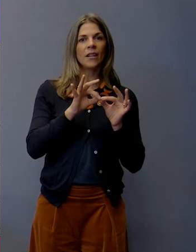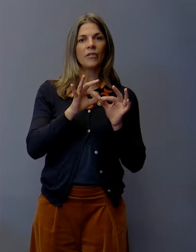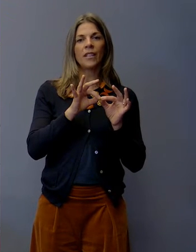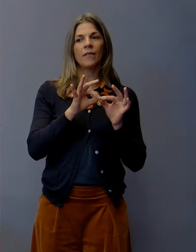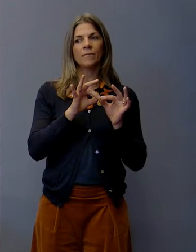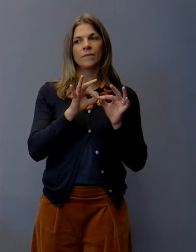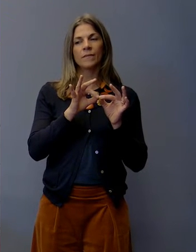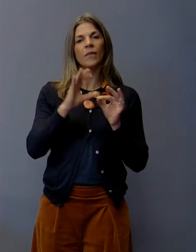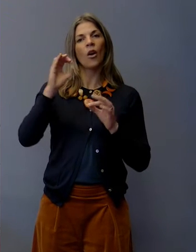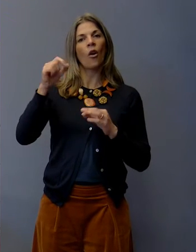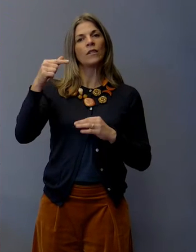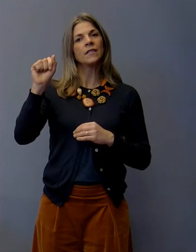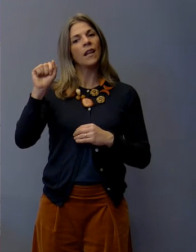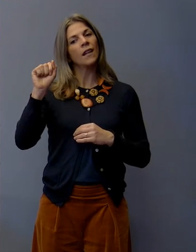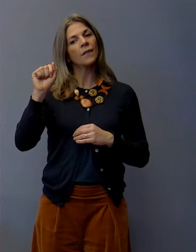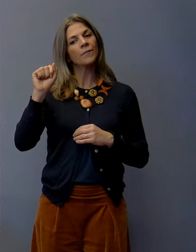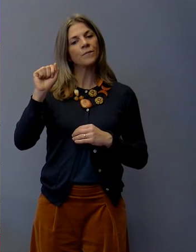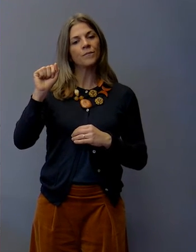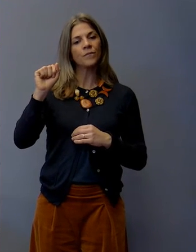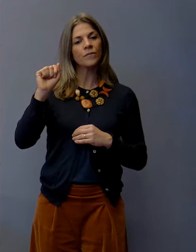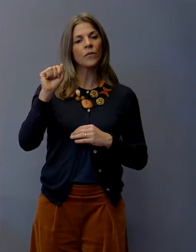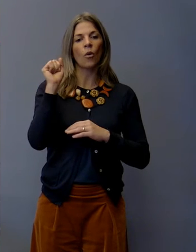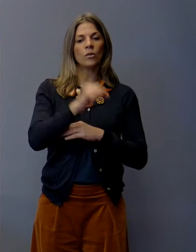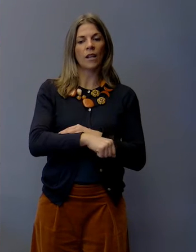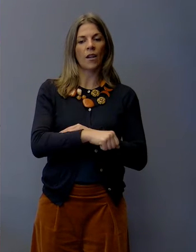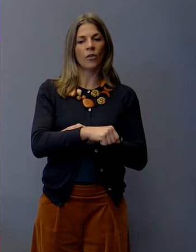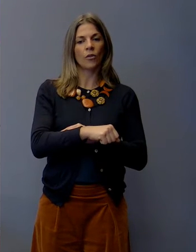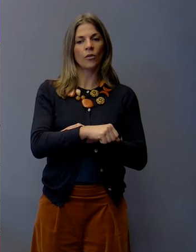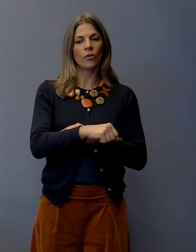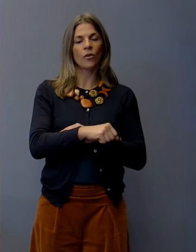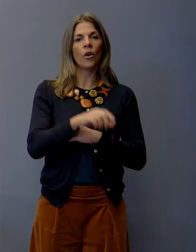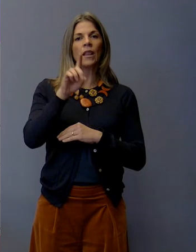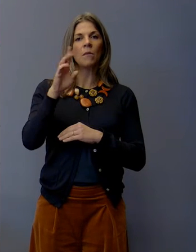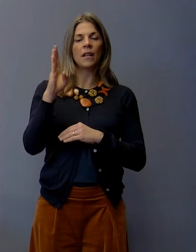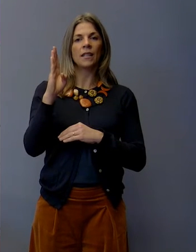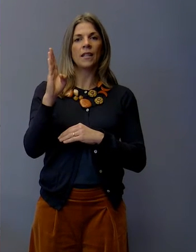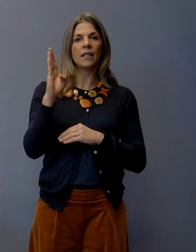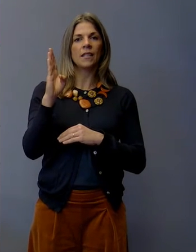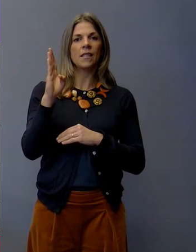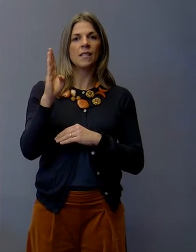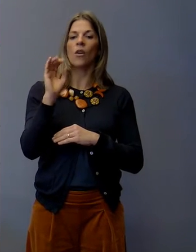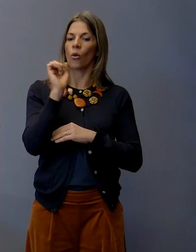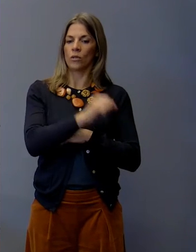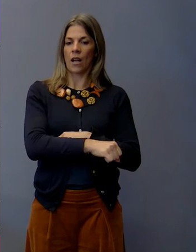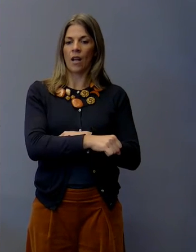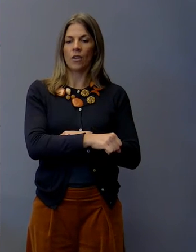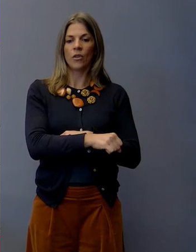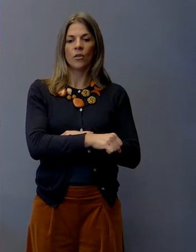consigliere costa contrario consigliere de benedictis contrario